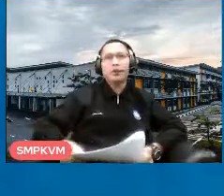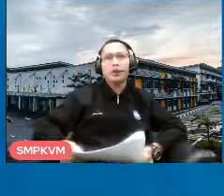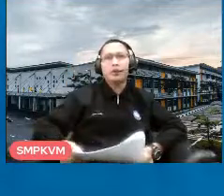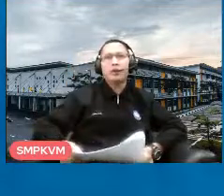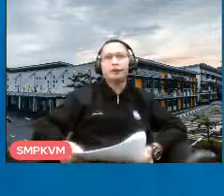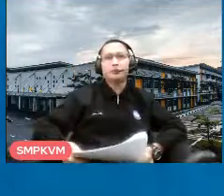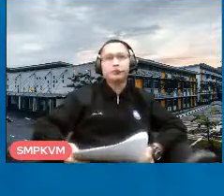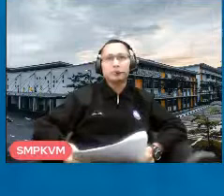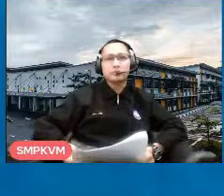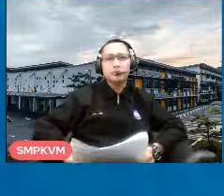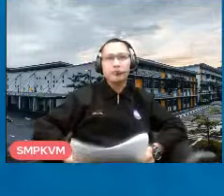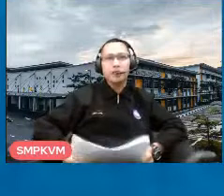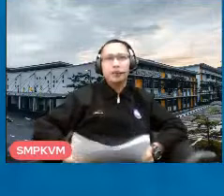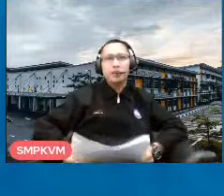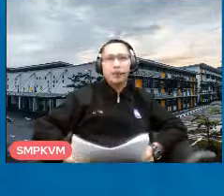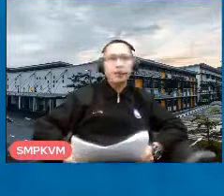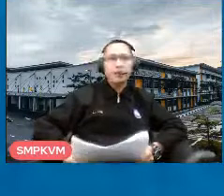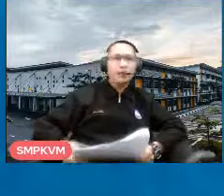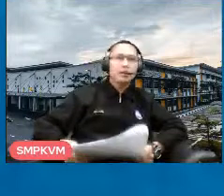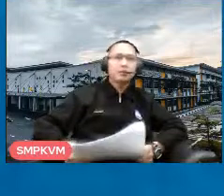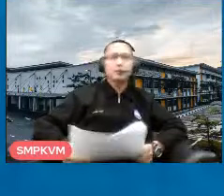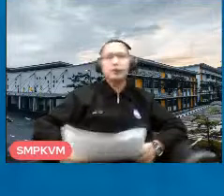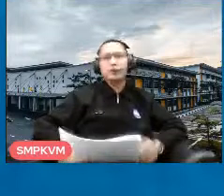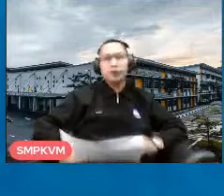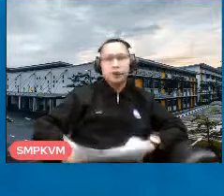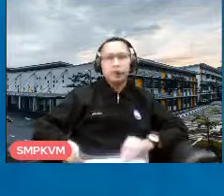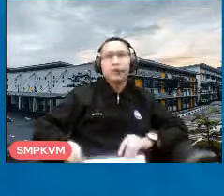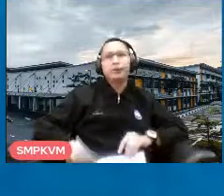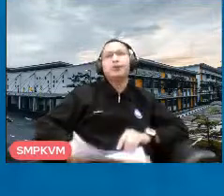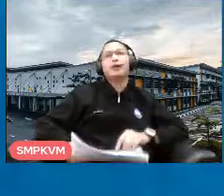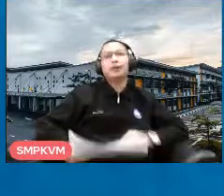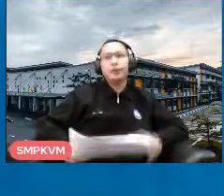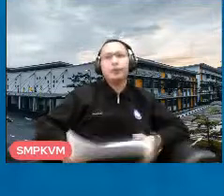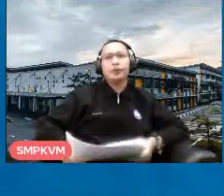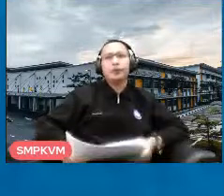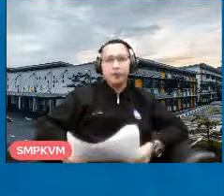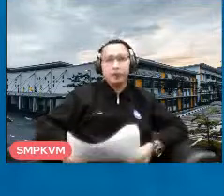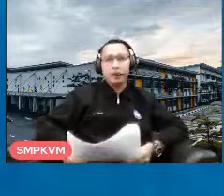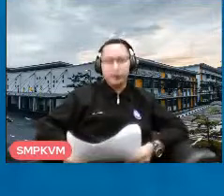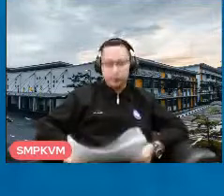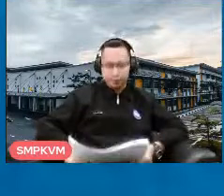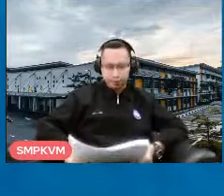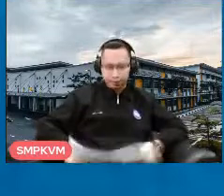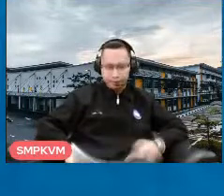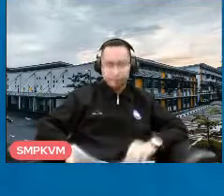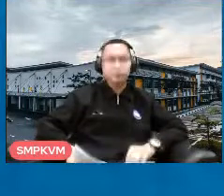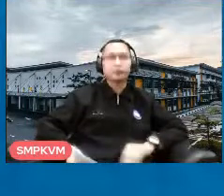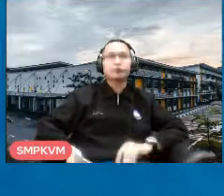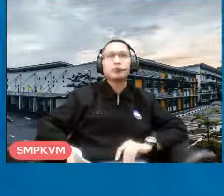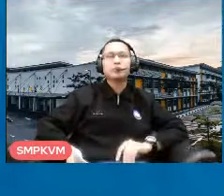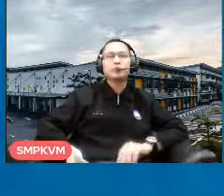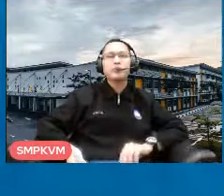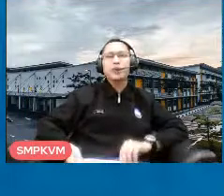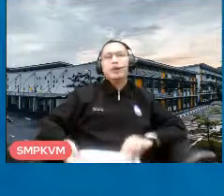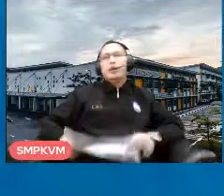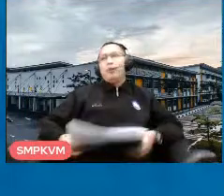Tolonglah elokkan baik yang catnya buruk tadi aku udah bincang tadi Oke next